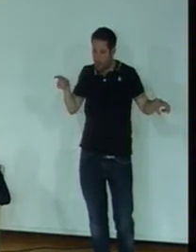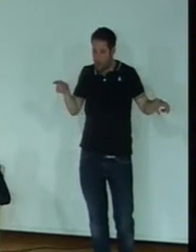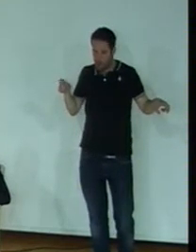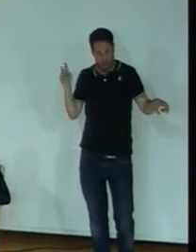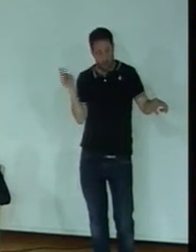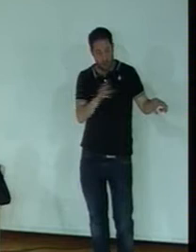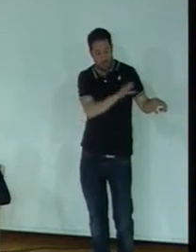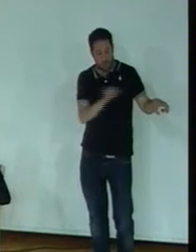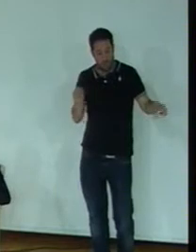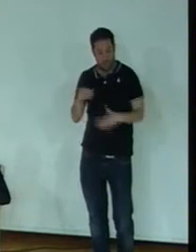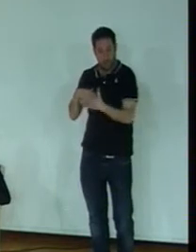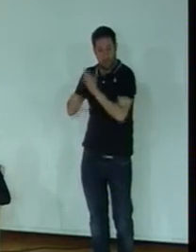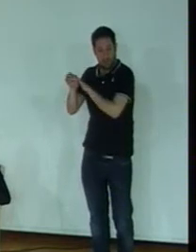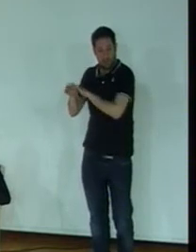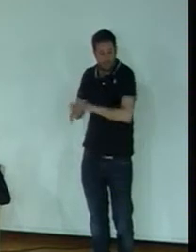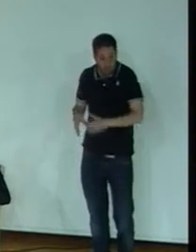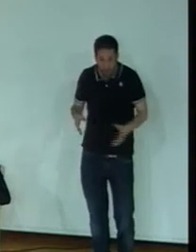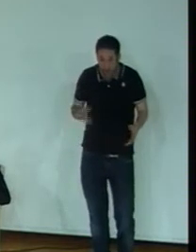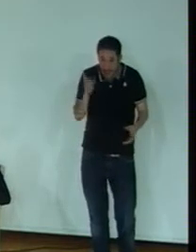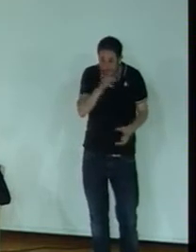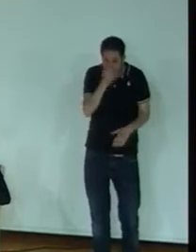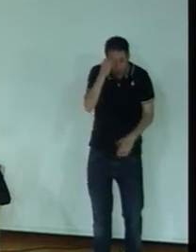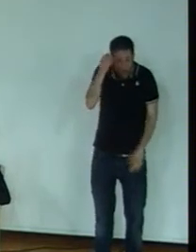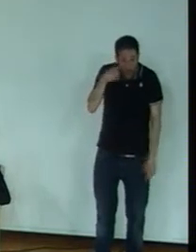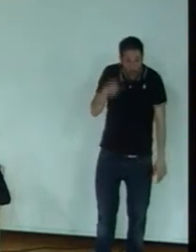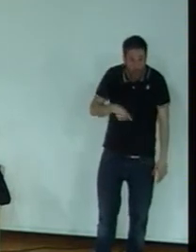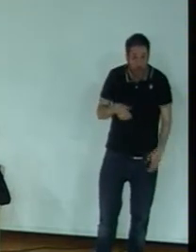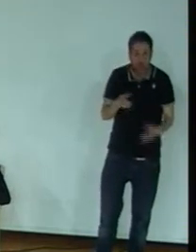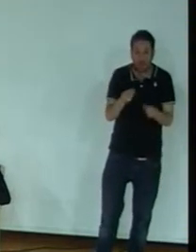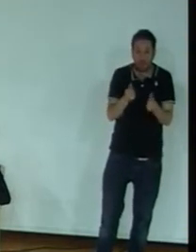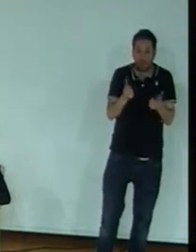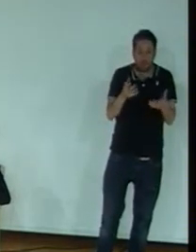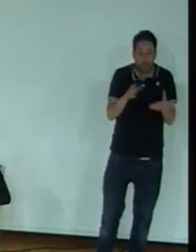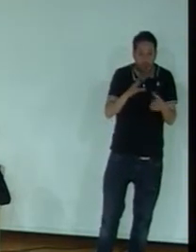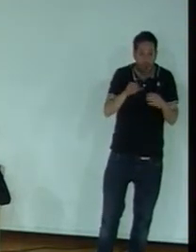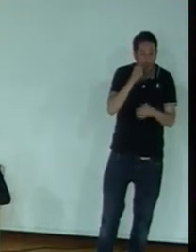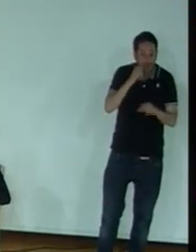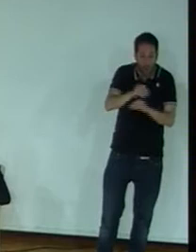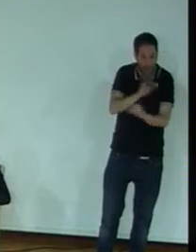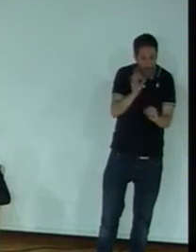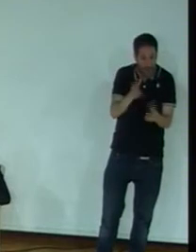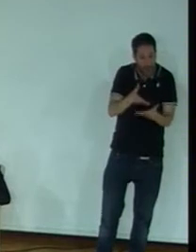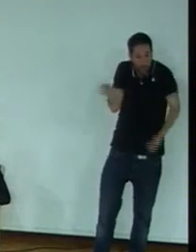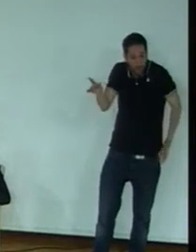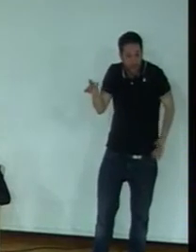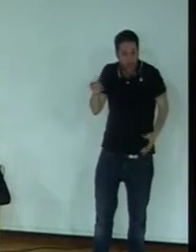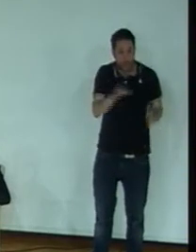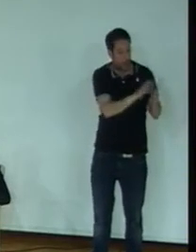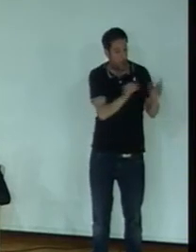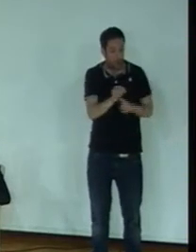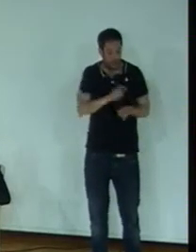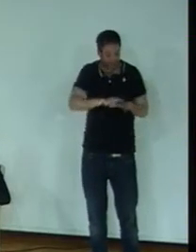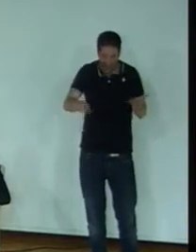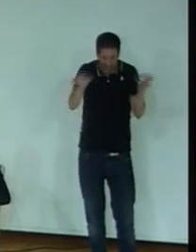en prendre une copie et sortir avec ? Ben, c'est très difficile parce que c'est immatériel. Donc, c'est vrai, et ça ne laissera, la copie ne laissera pas beaucoup de traces.